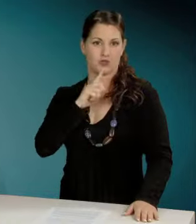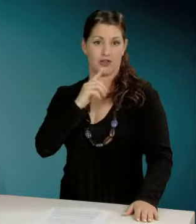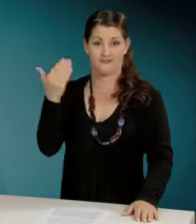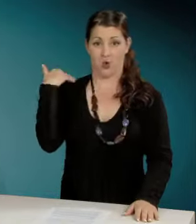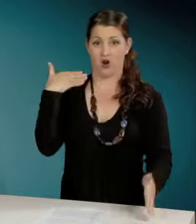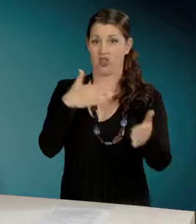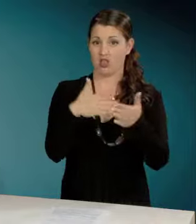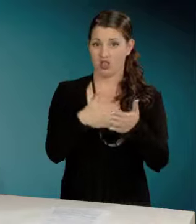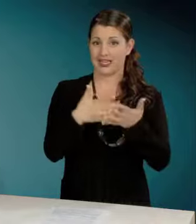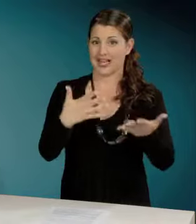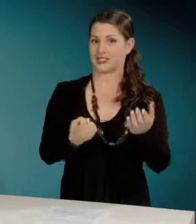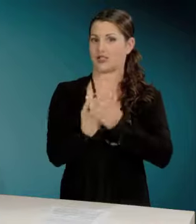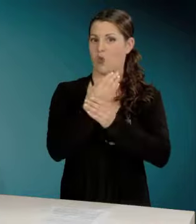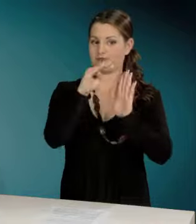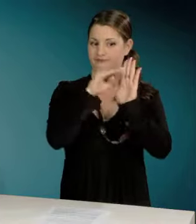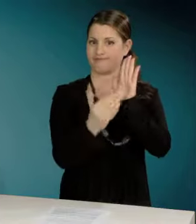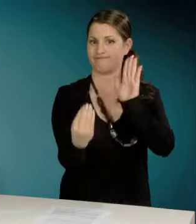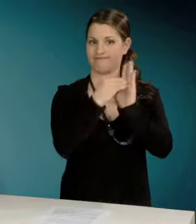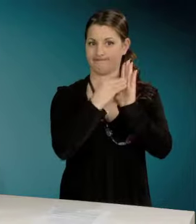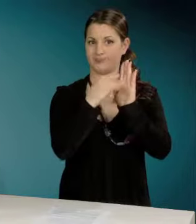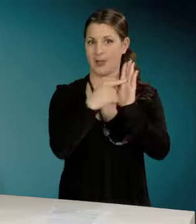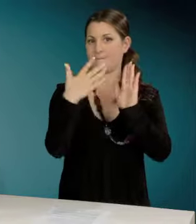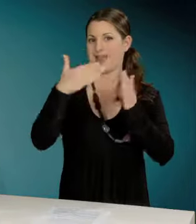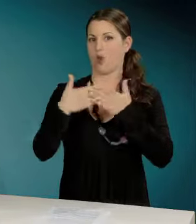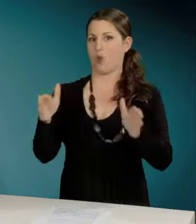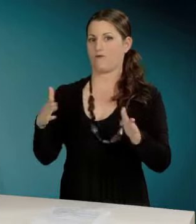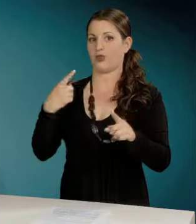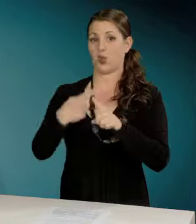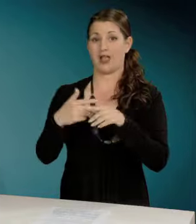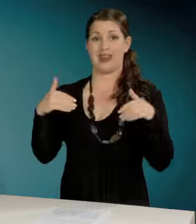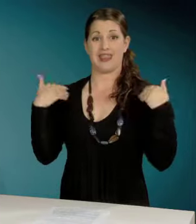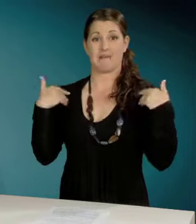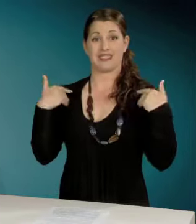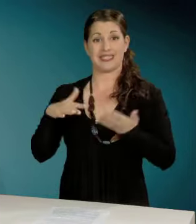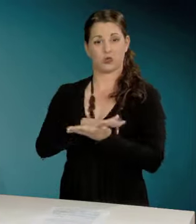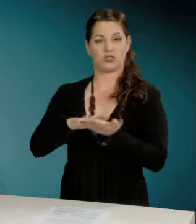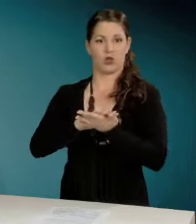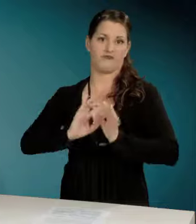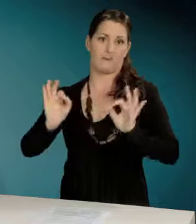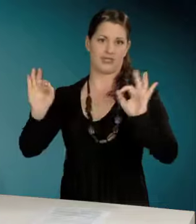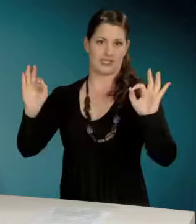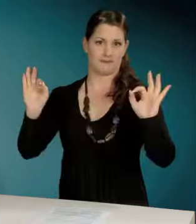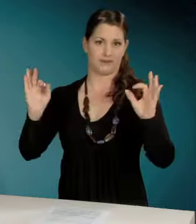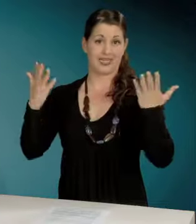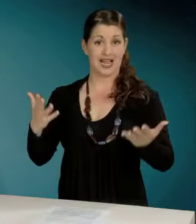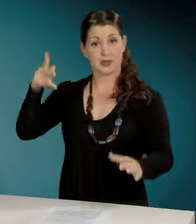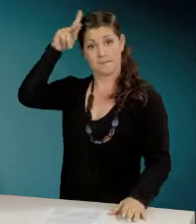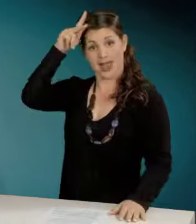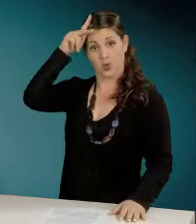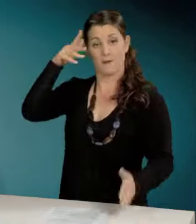wichtiger schritt für alle gehörlosen bisher schließen sie überall an jetzt ist es gesetzlich geregelt und ihre lebenssituation wird verbessert